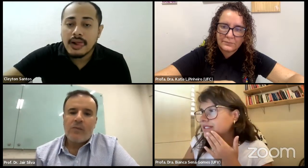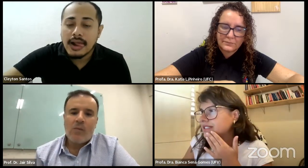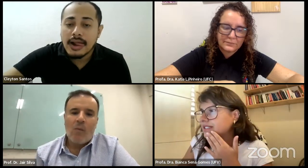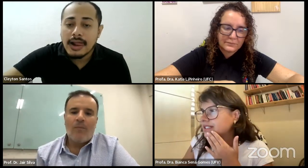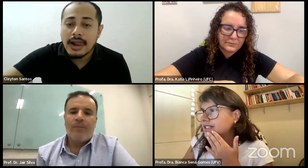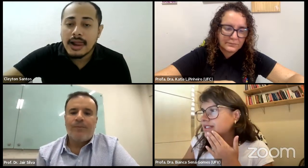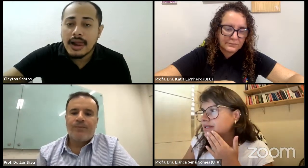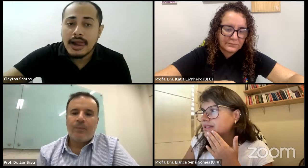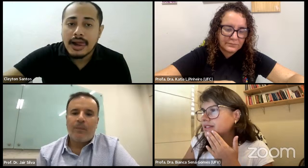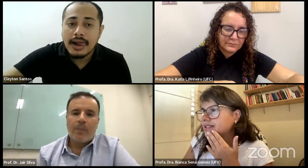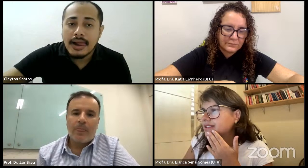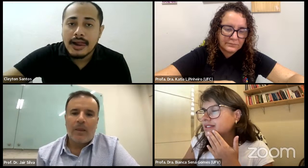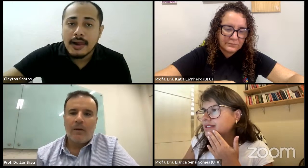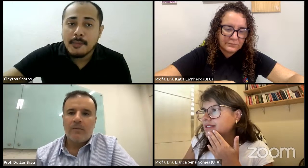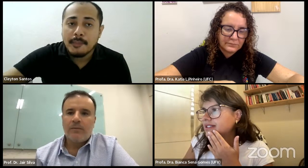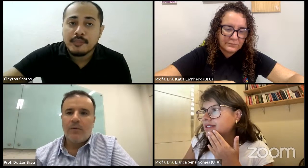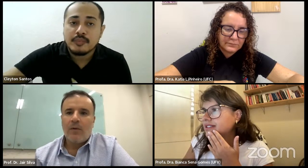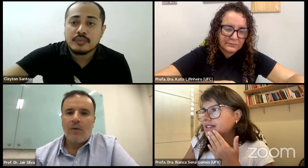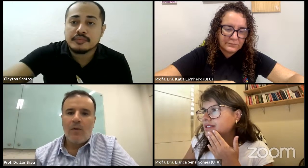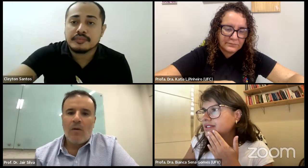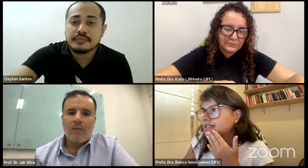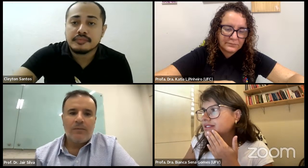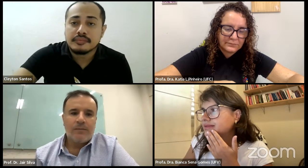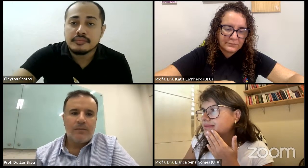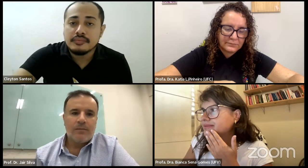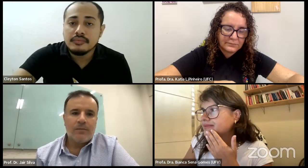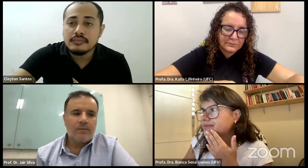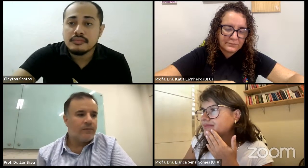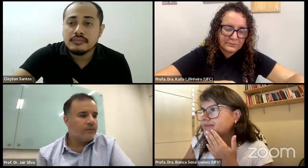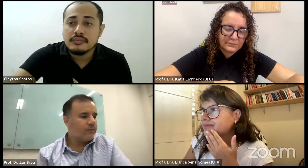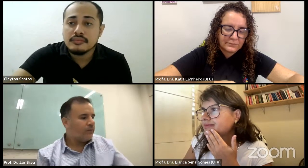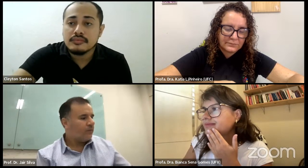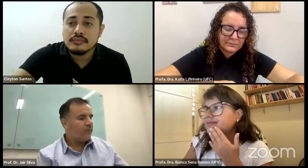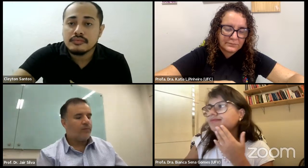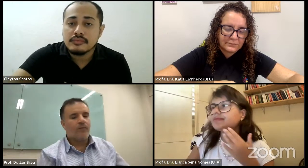um pouco de confusão em alguns momentos, alguns trechos, né?